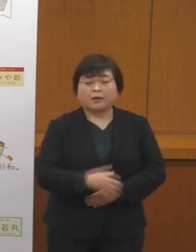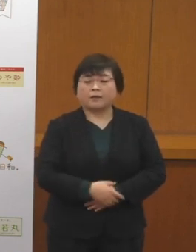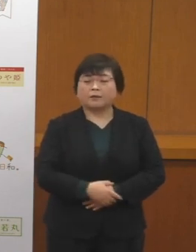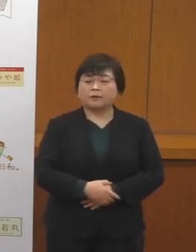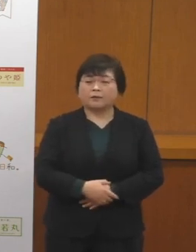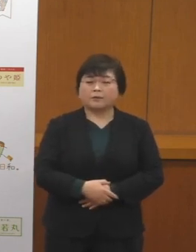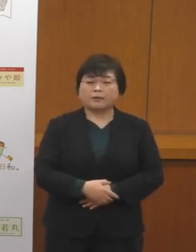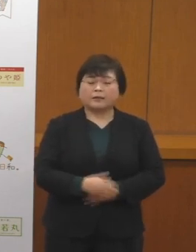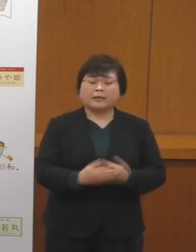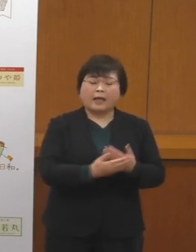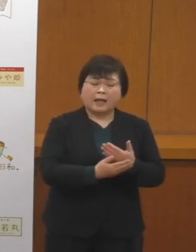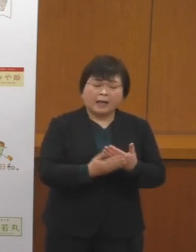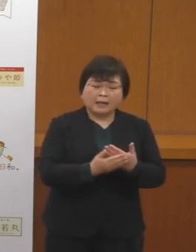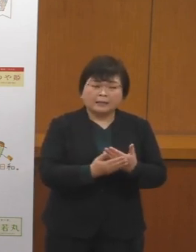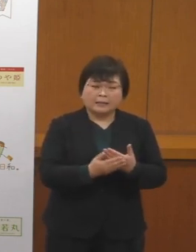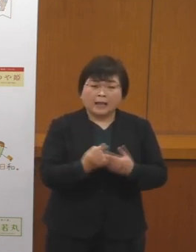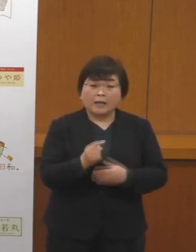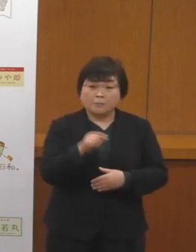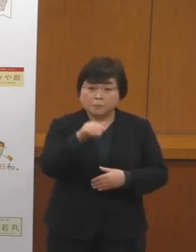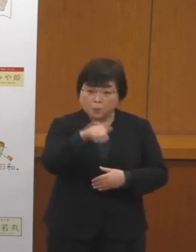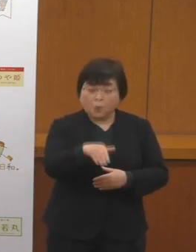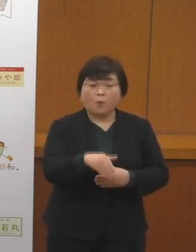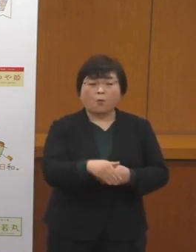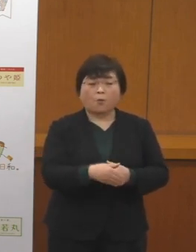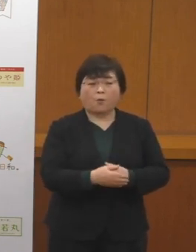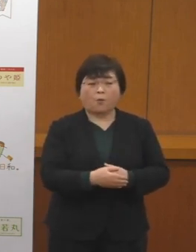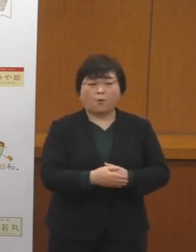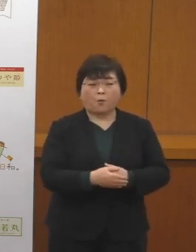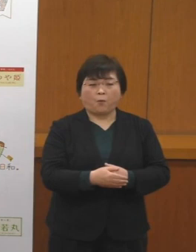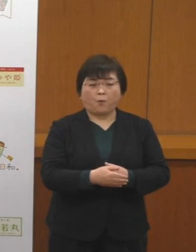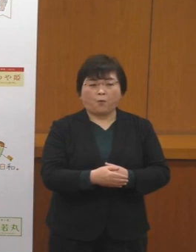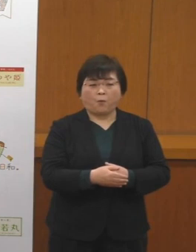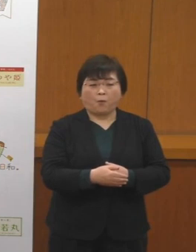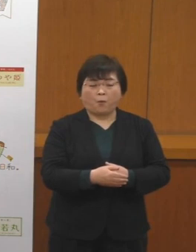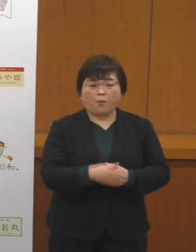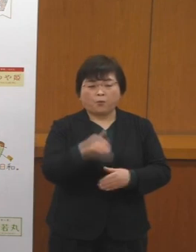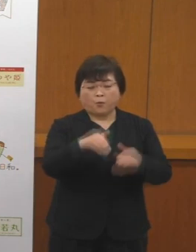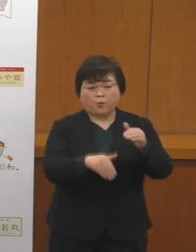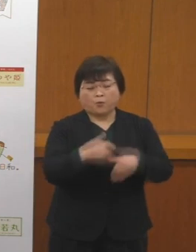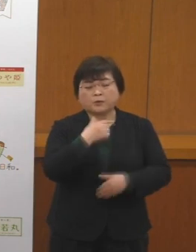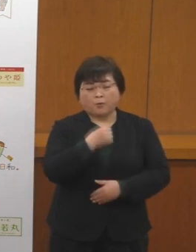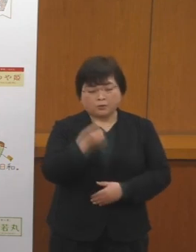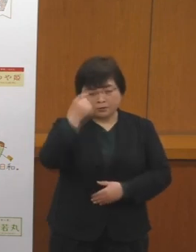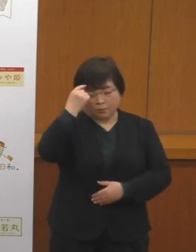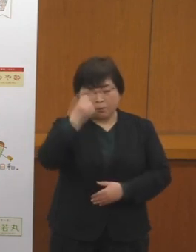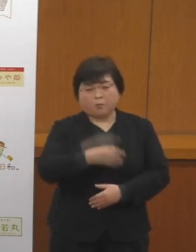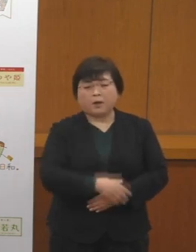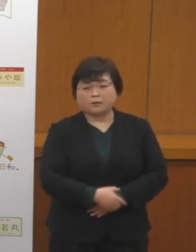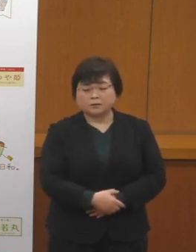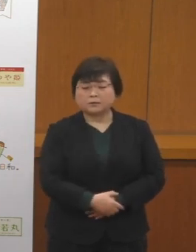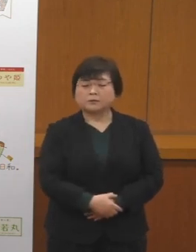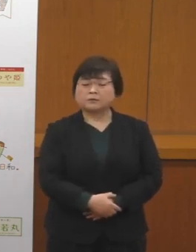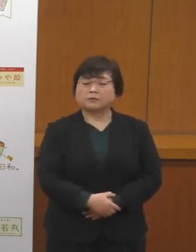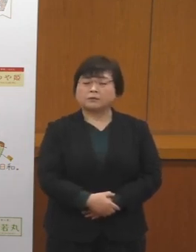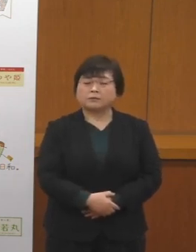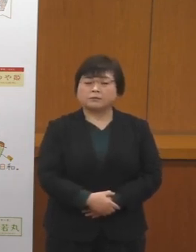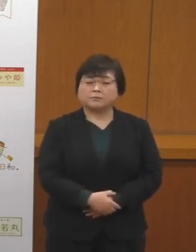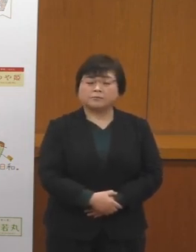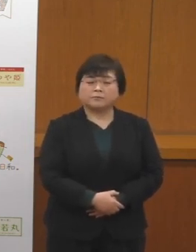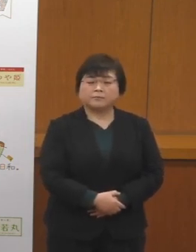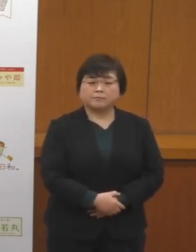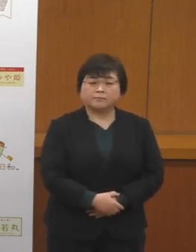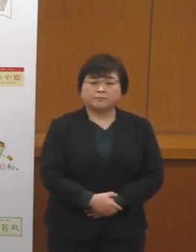て大事な大事な一票をしっかりと行使していただきたいというふうに思っているところでござい